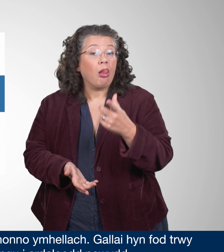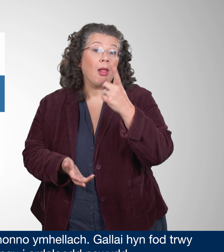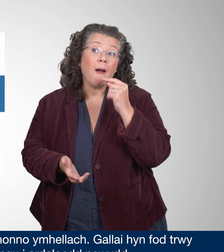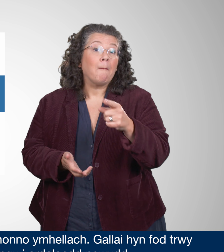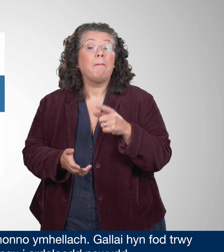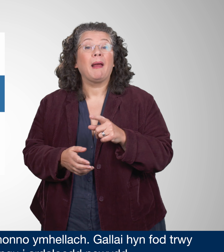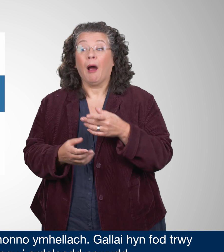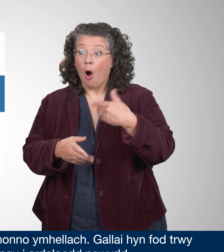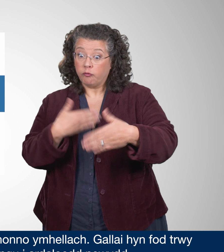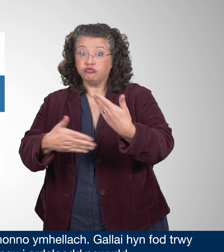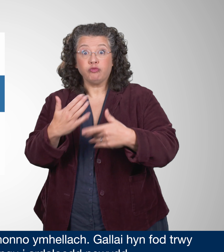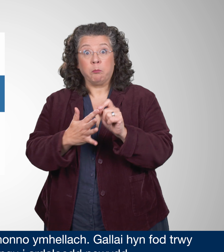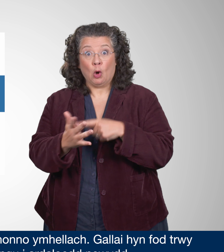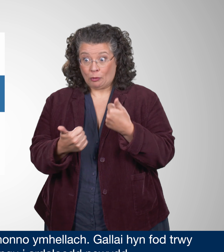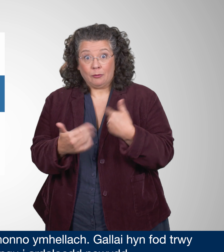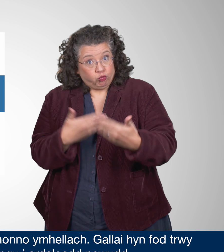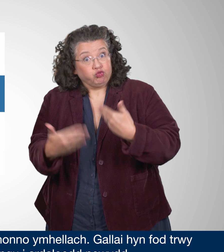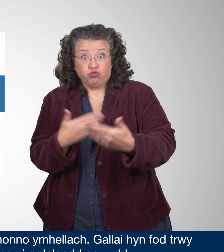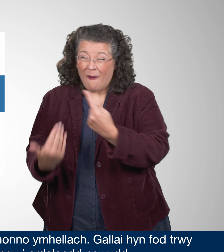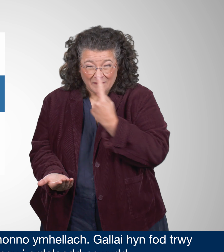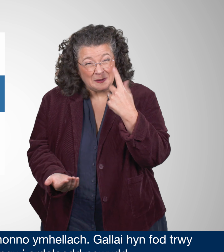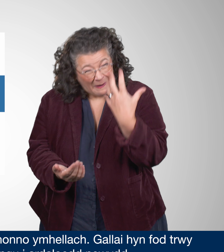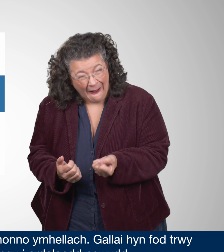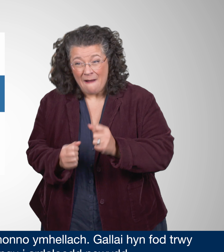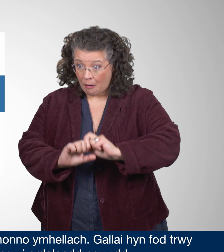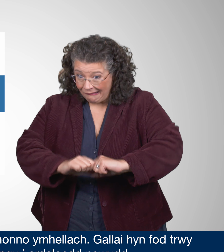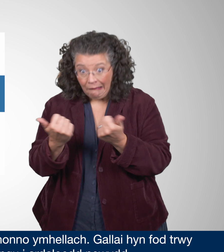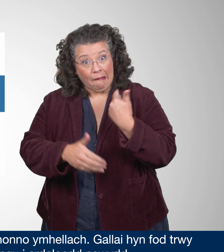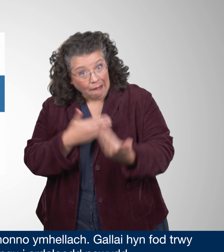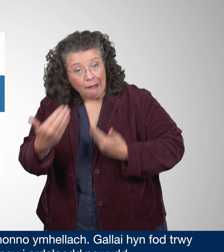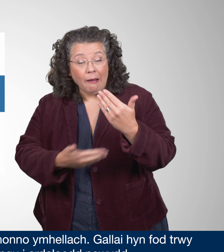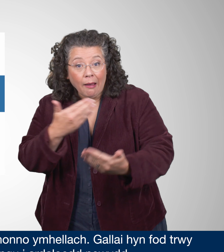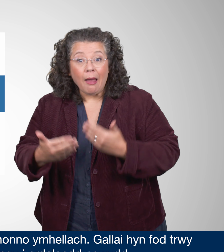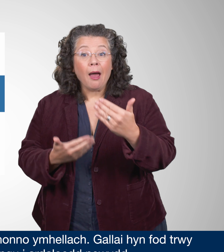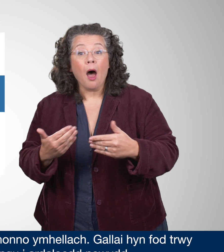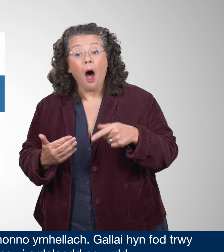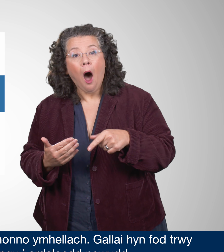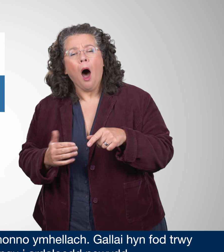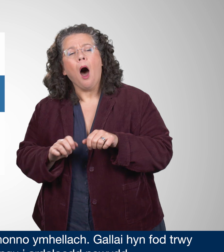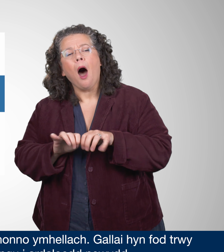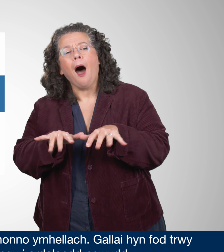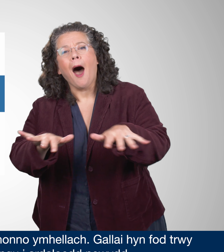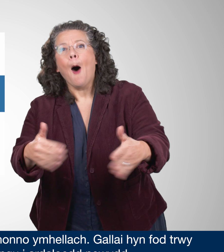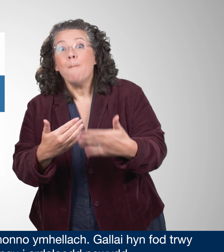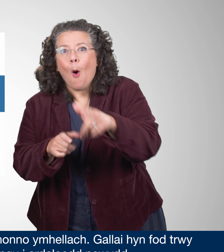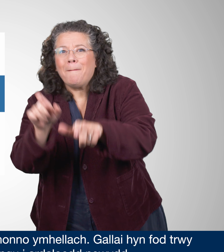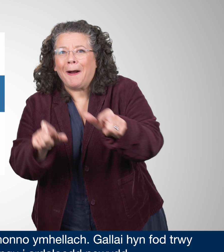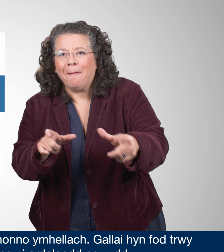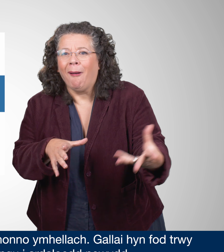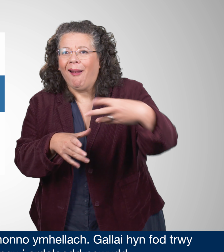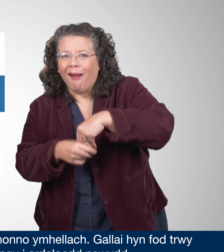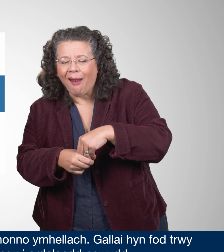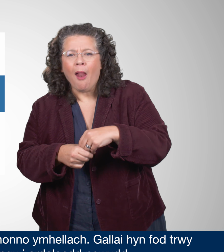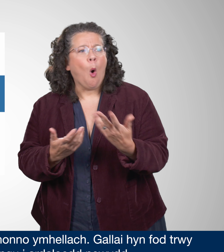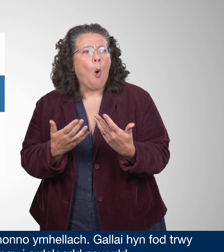Gallai hyn fod trwy gyrraedd mwy o bobl neu ehangu i ardaloedd newydd.